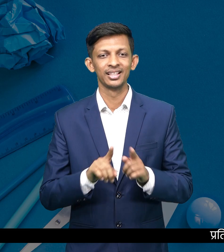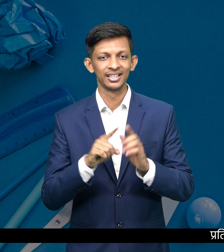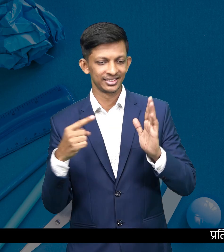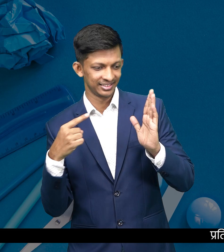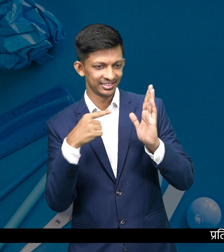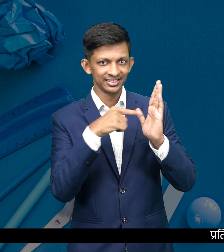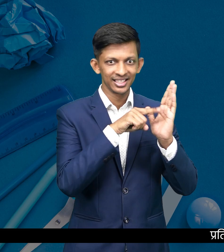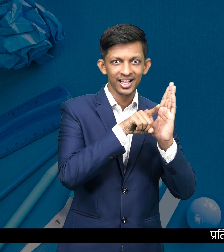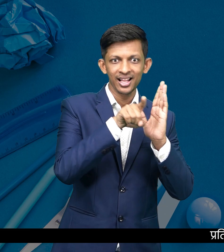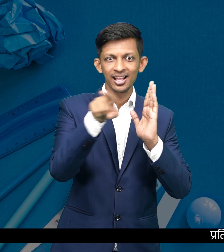प्रतिबिंब,